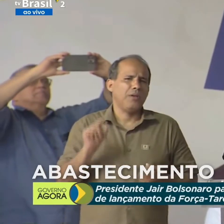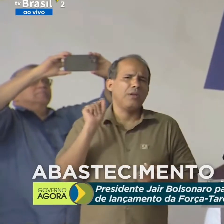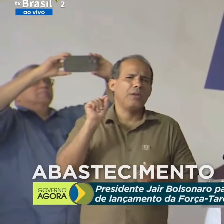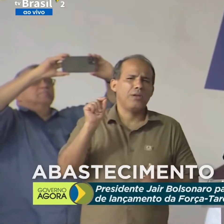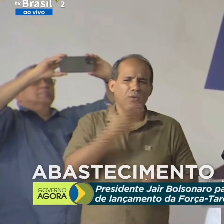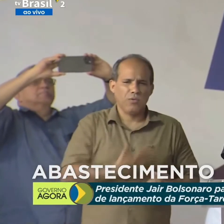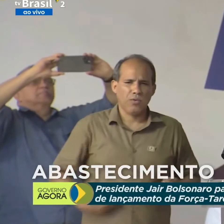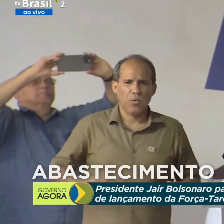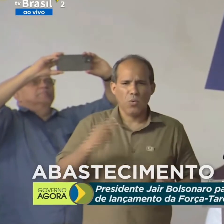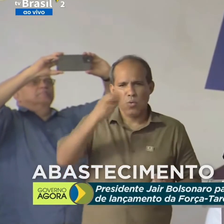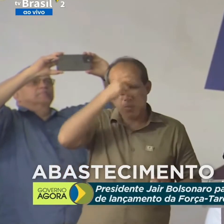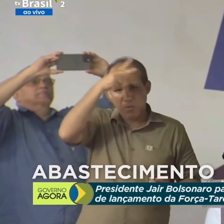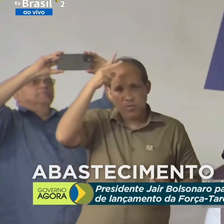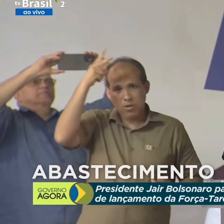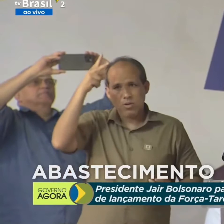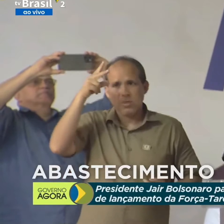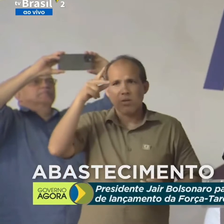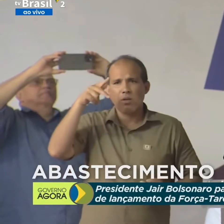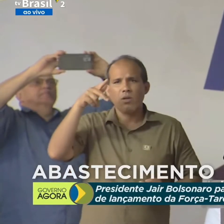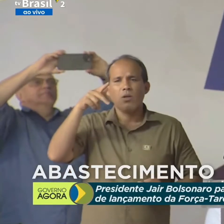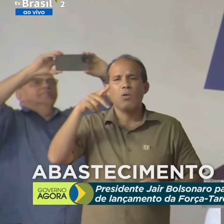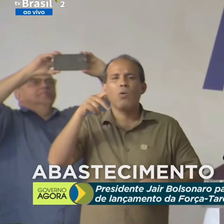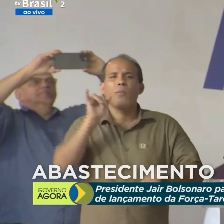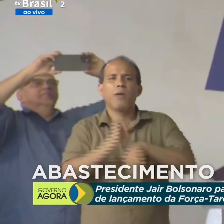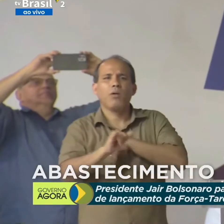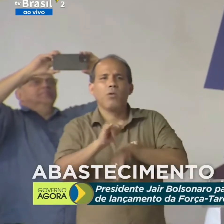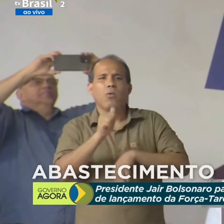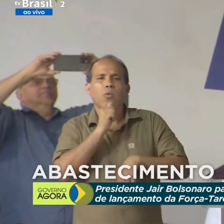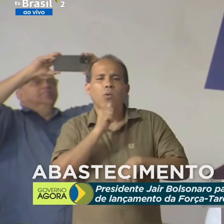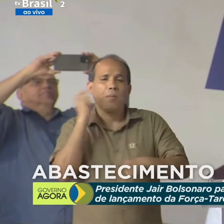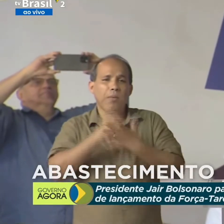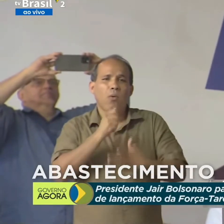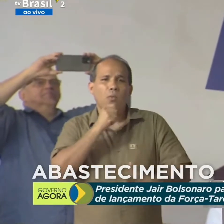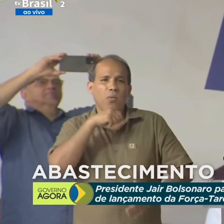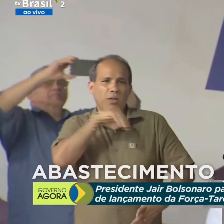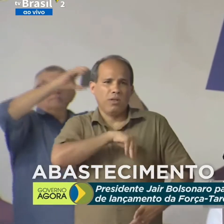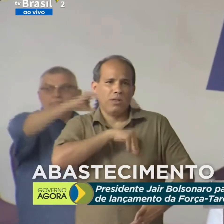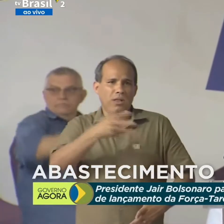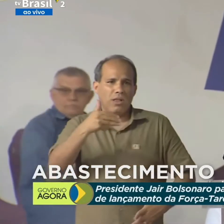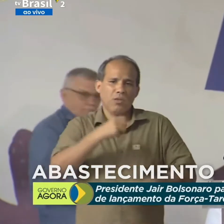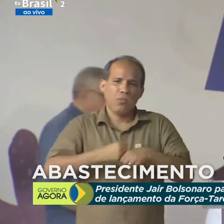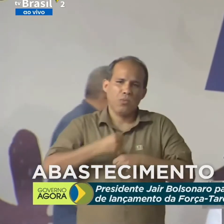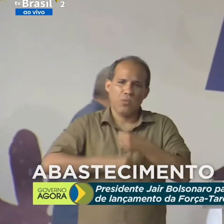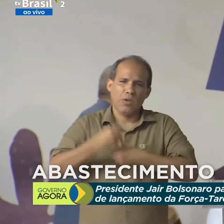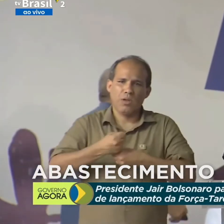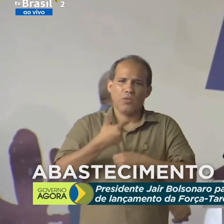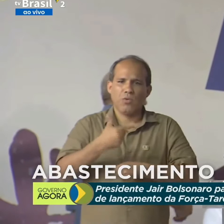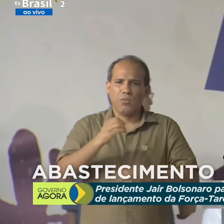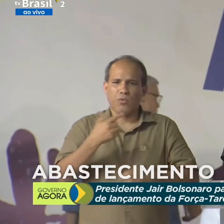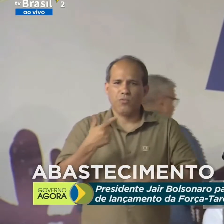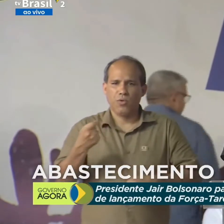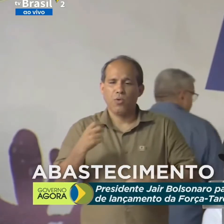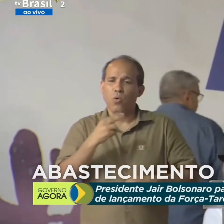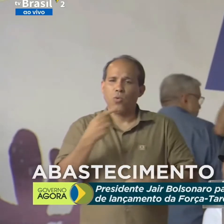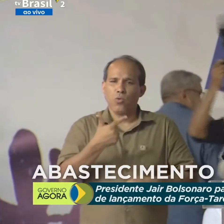governador ou prefeito, deixou de pagar 13º em 2020 ou 2021